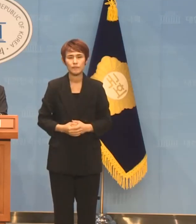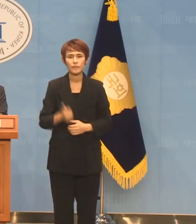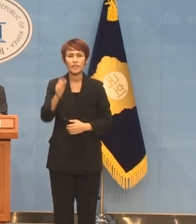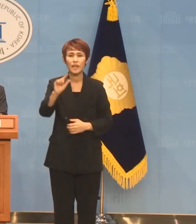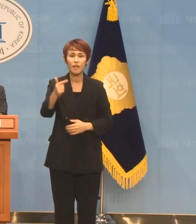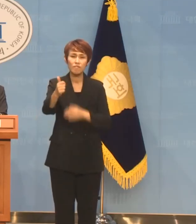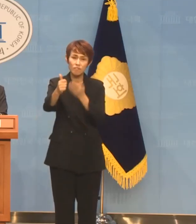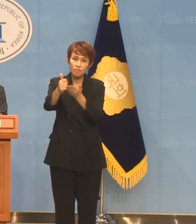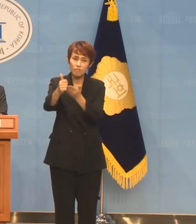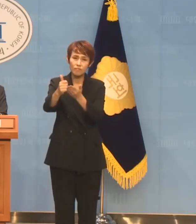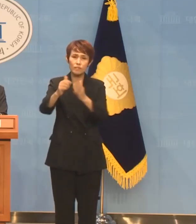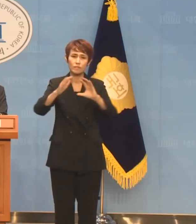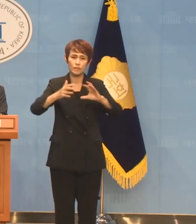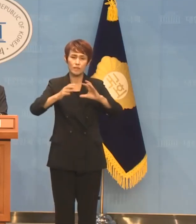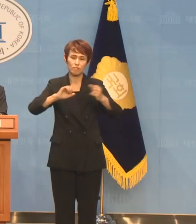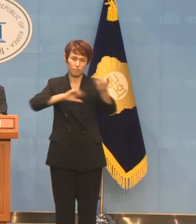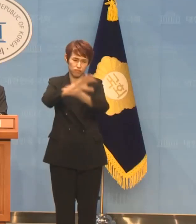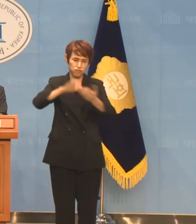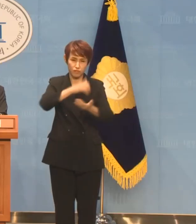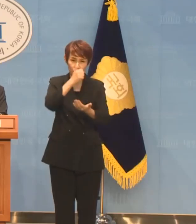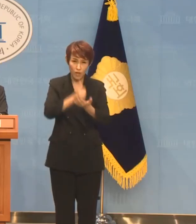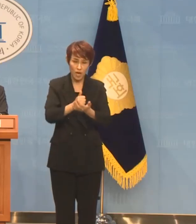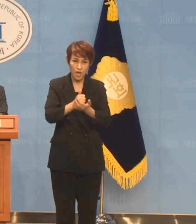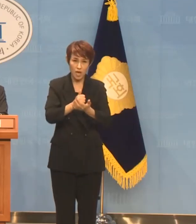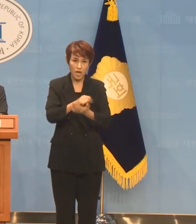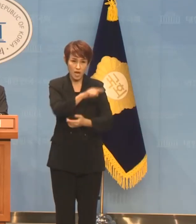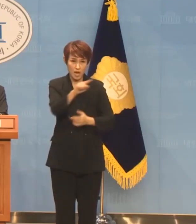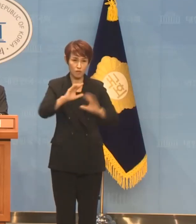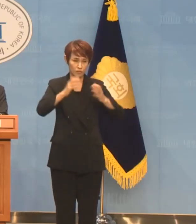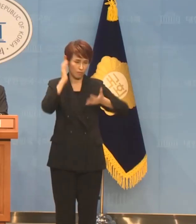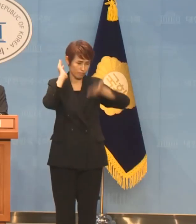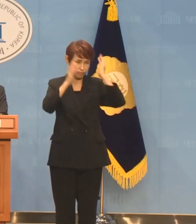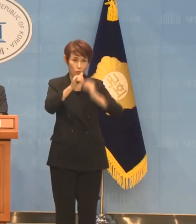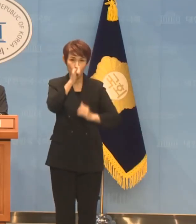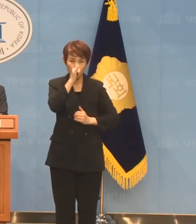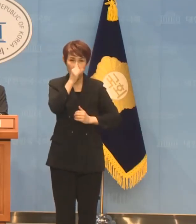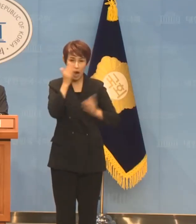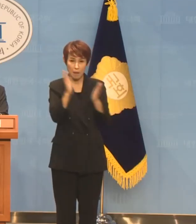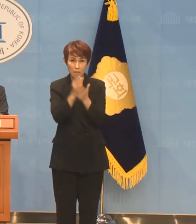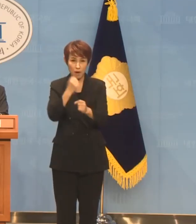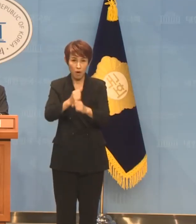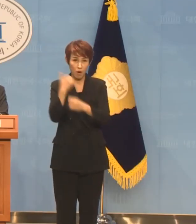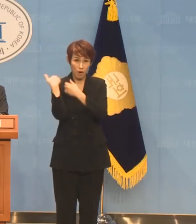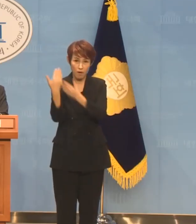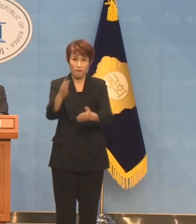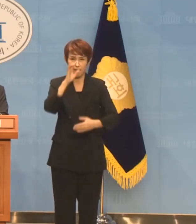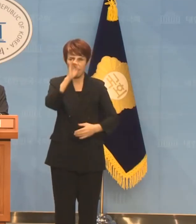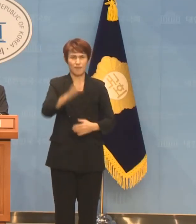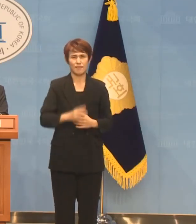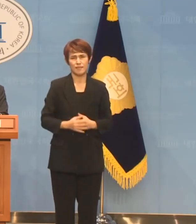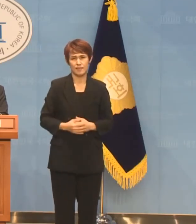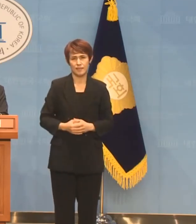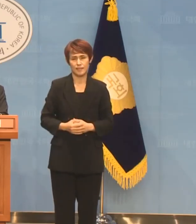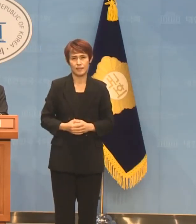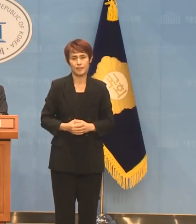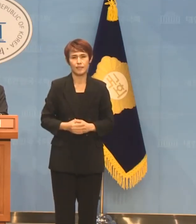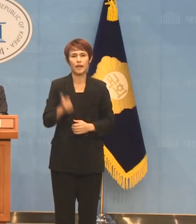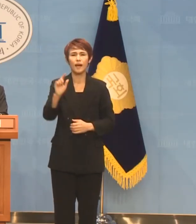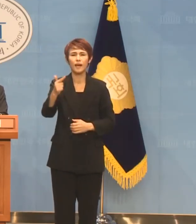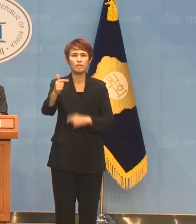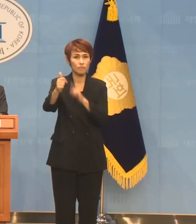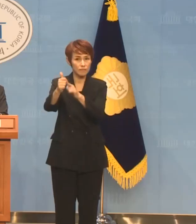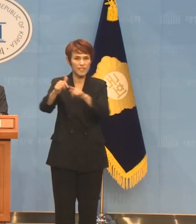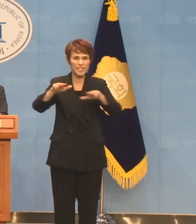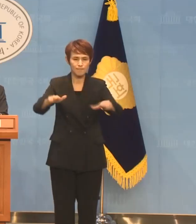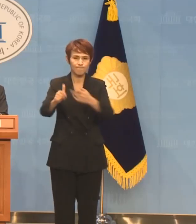한덕수 총리가 내란 범죄 세력들과 국정을 혼란스럽게 만드는 것을 내버려둬선 안 됩니다. 한덕수